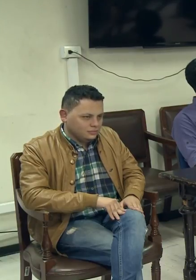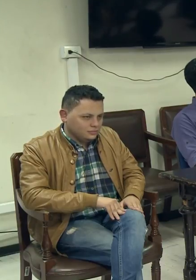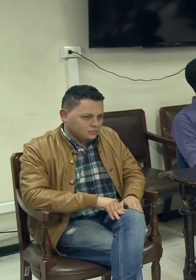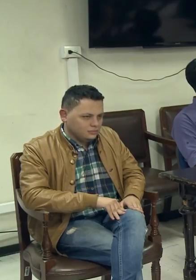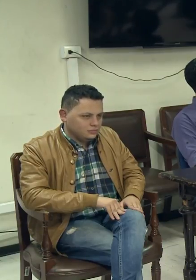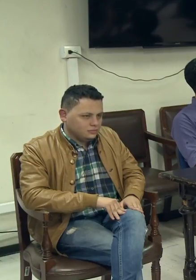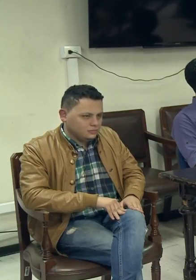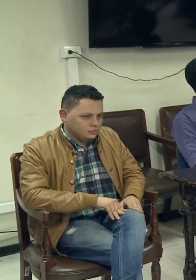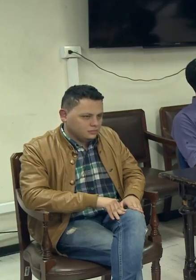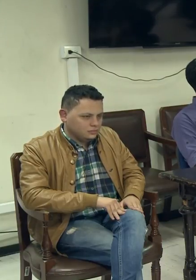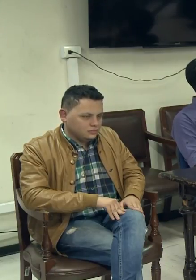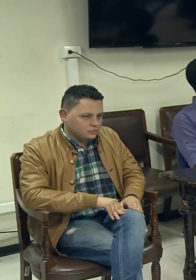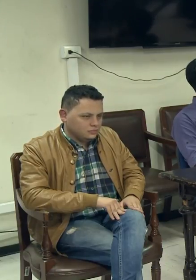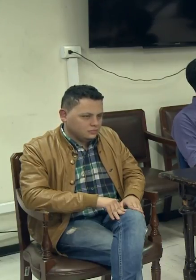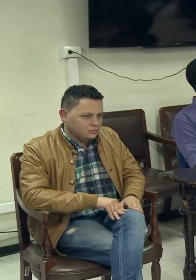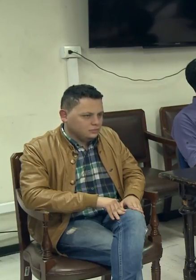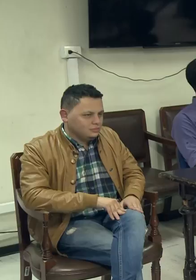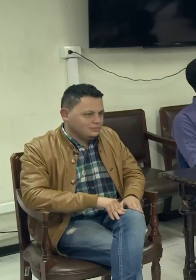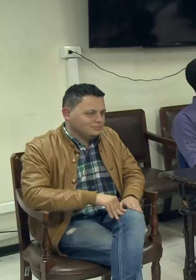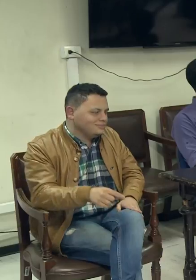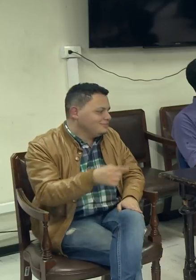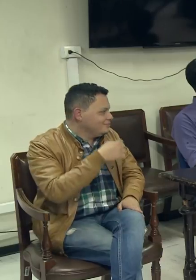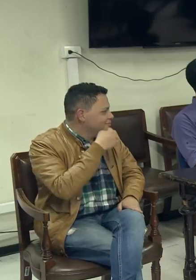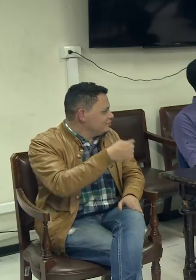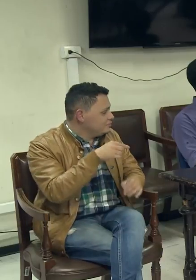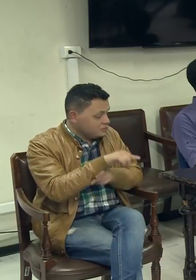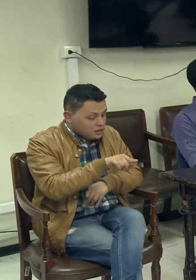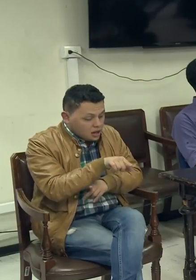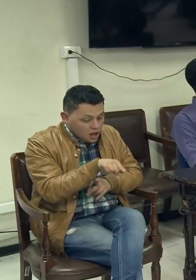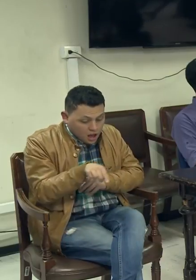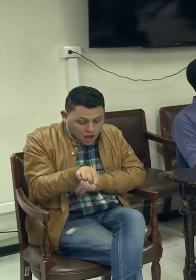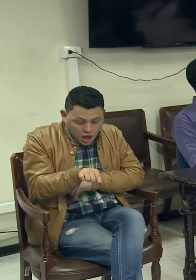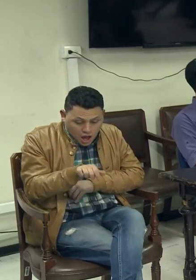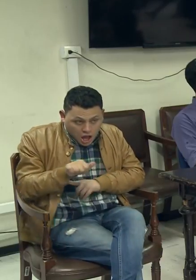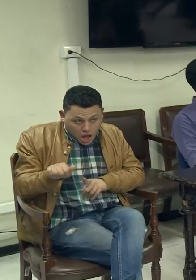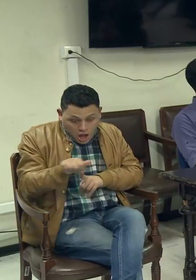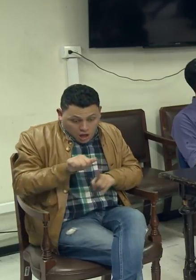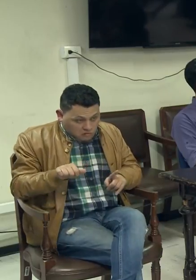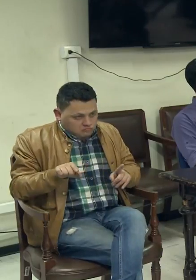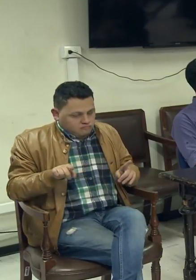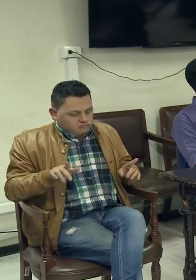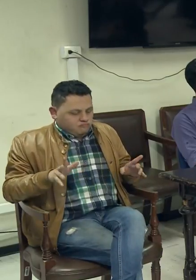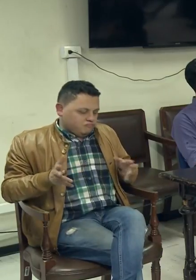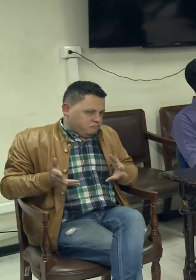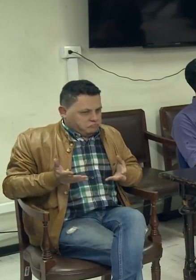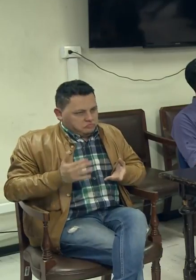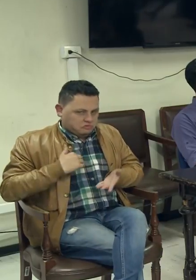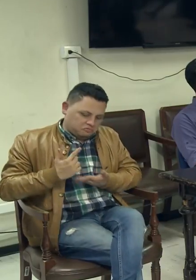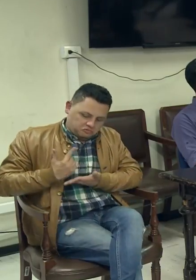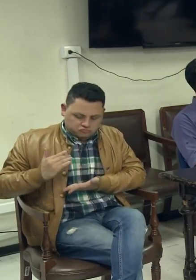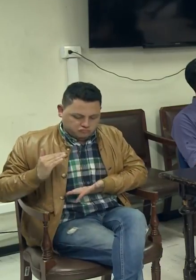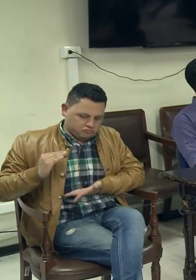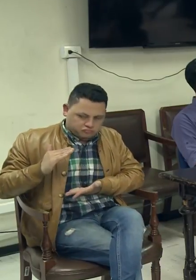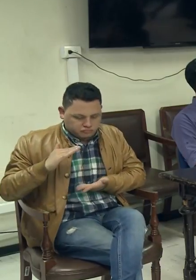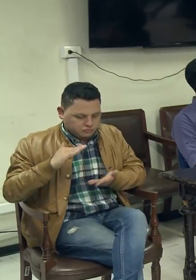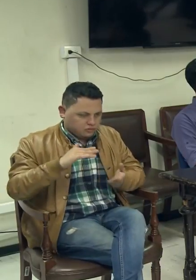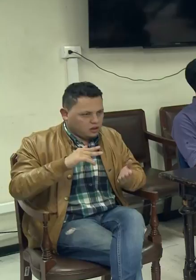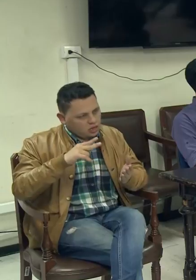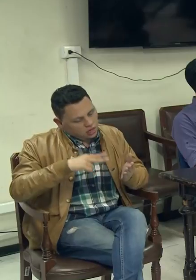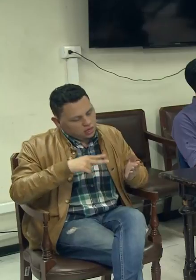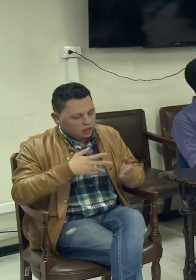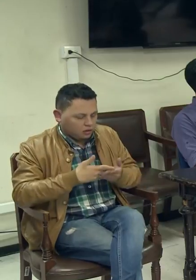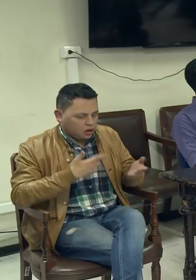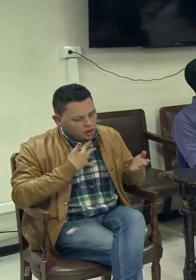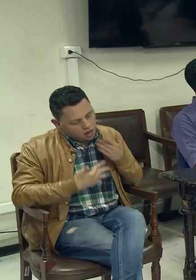que ustedes creen que no sirve de nada, pues estas chicas llegan y llevan unos libros y empiezan a leer y empiezan